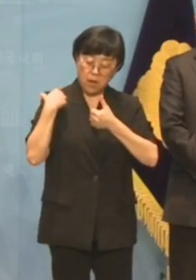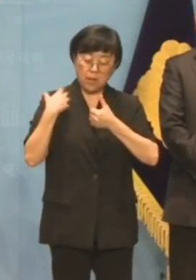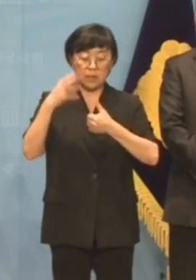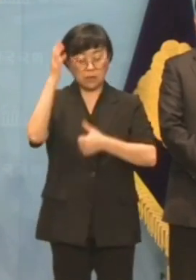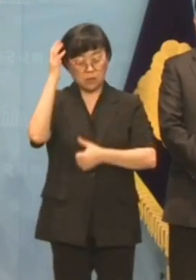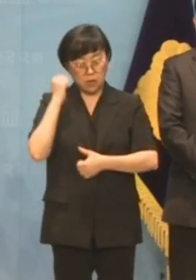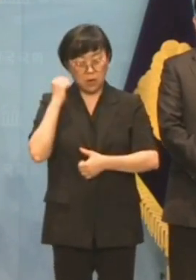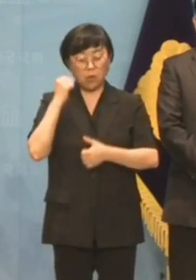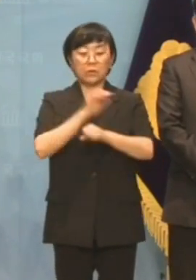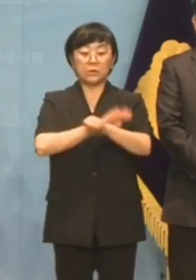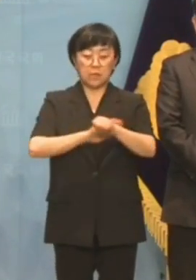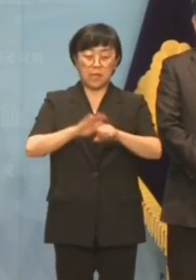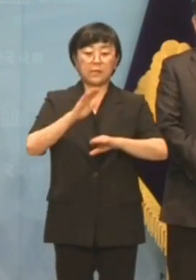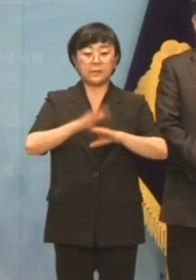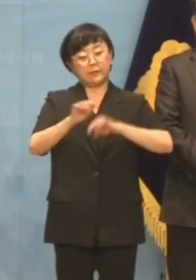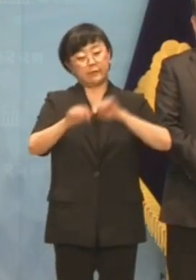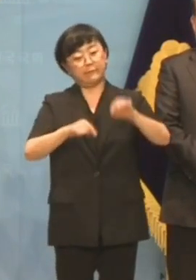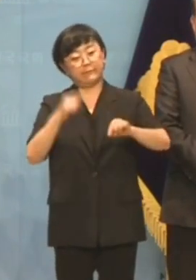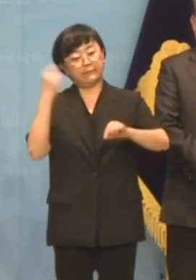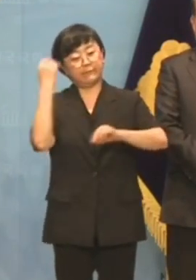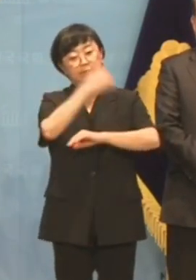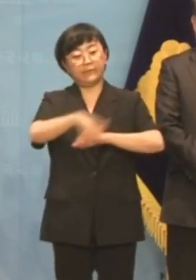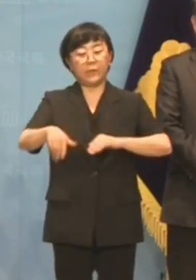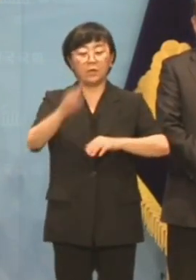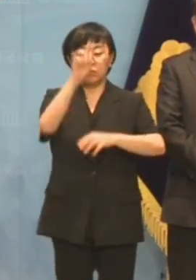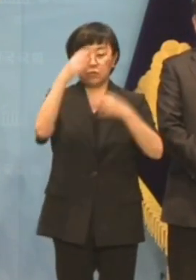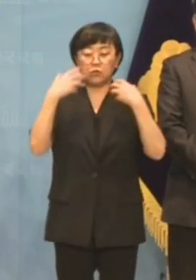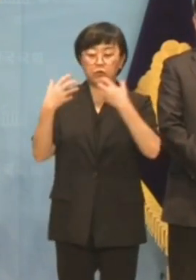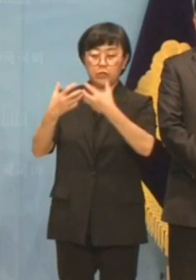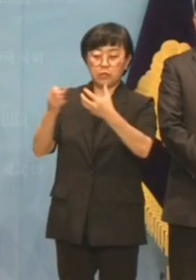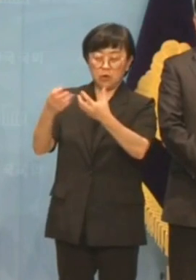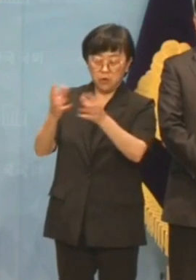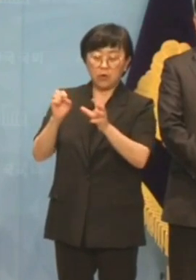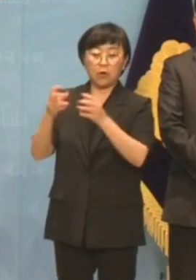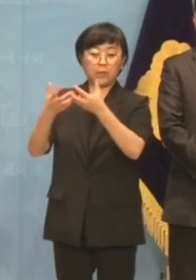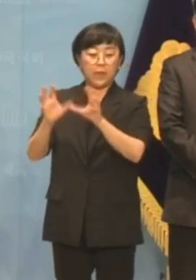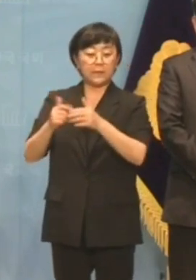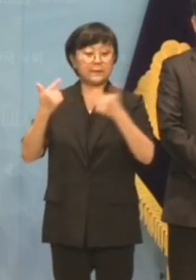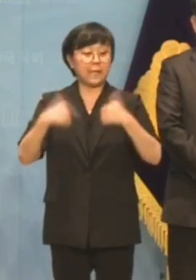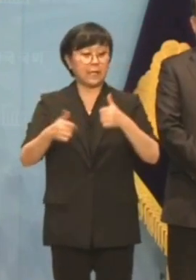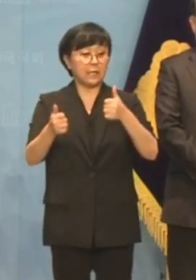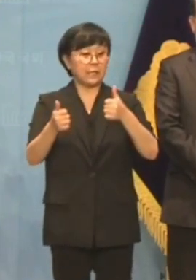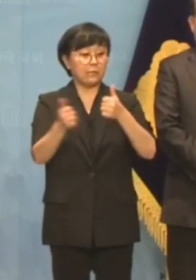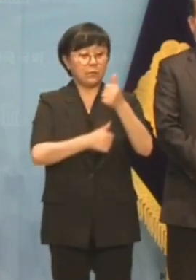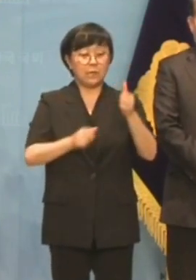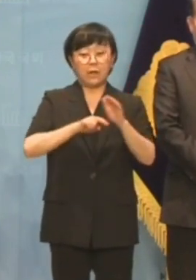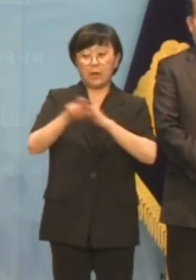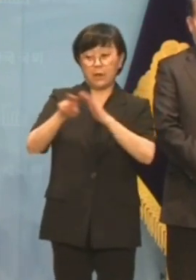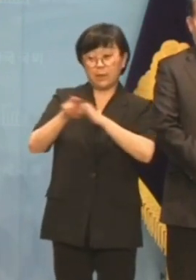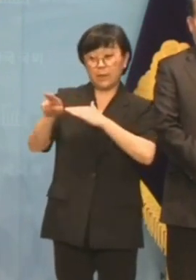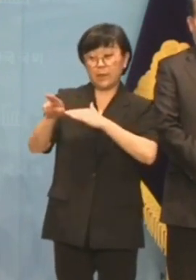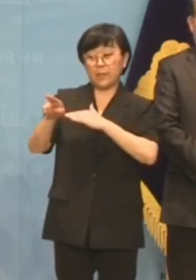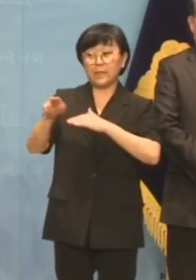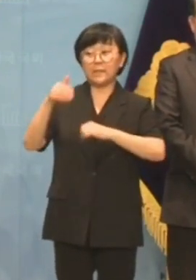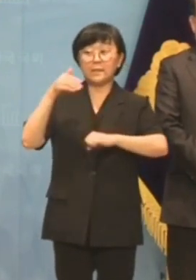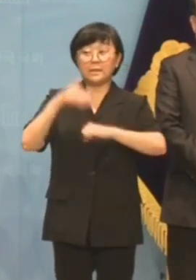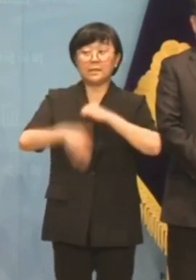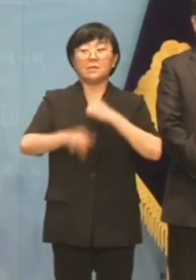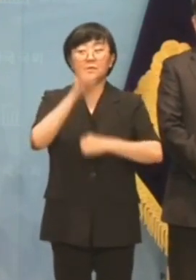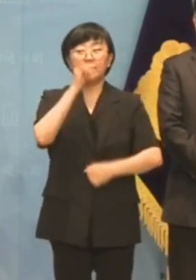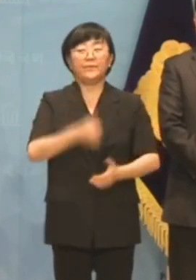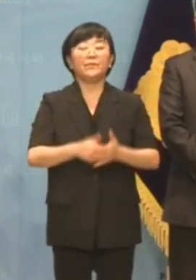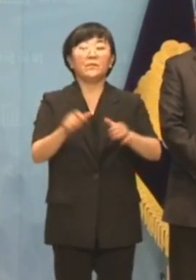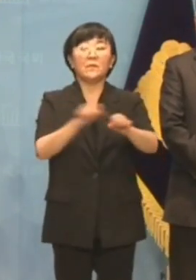잊지 않고 제대로 행사할 생각입니다. 정부 여당은 늘 상임위를 회피하는 방식으로 진행을